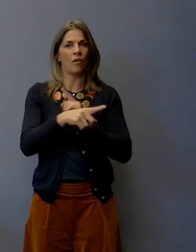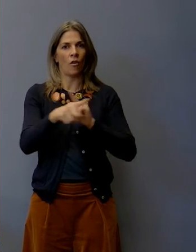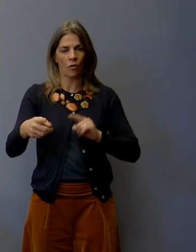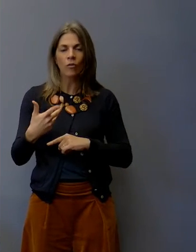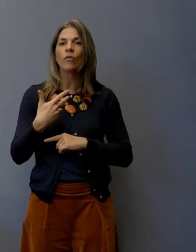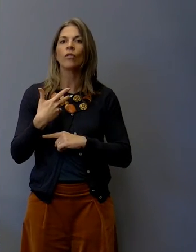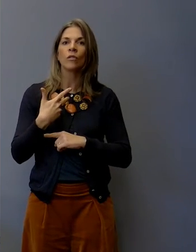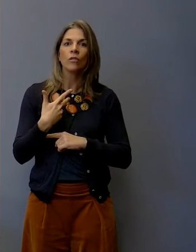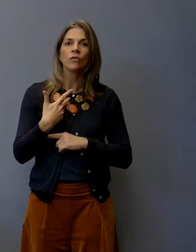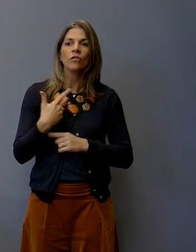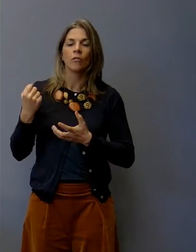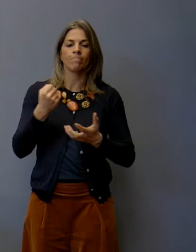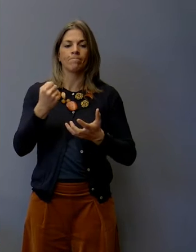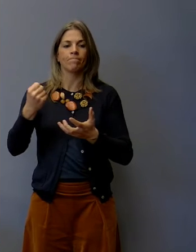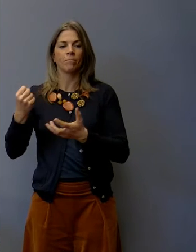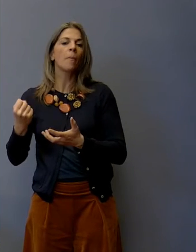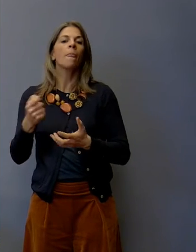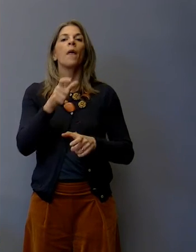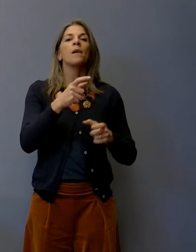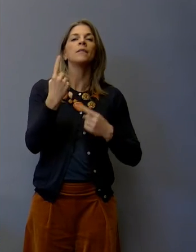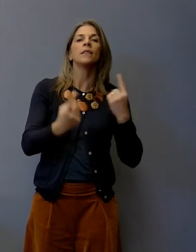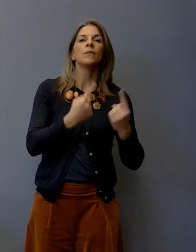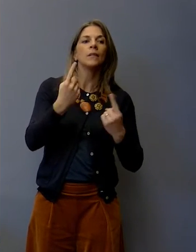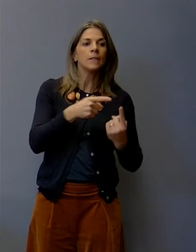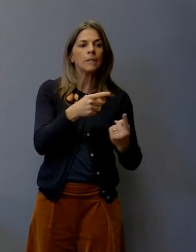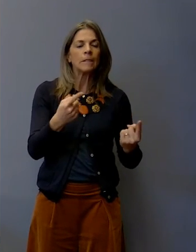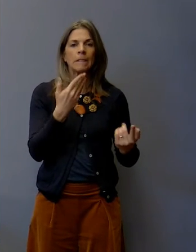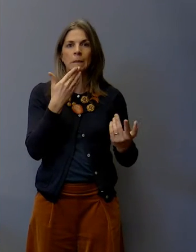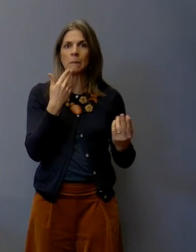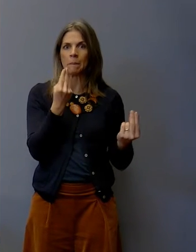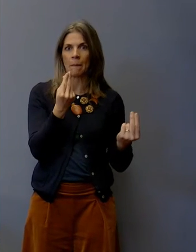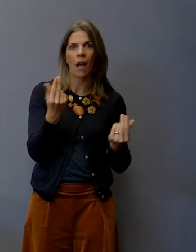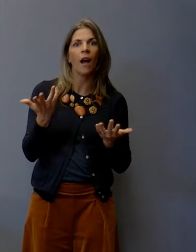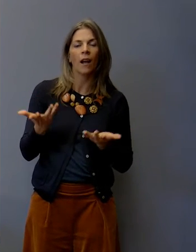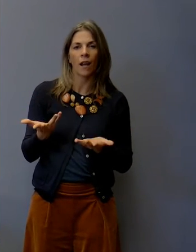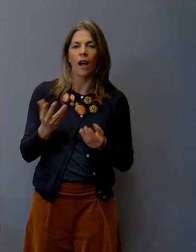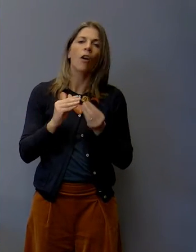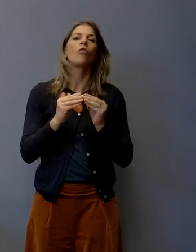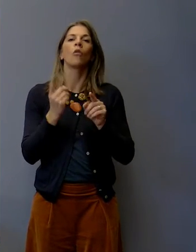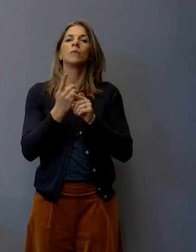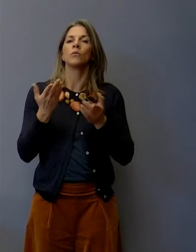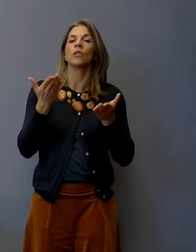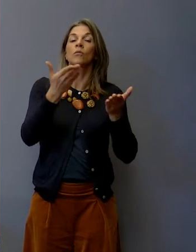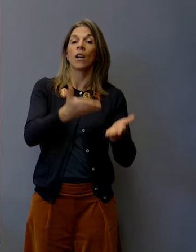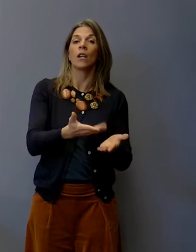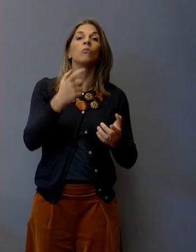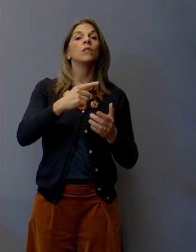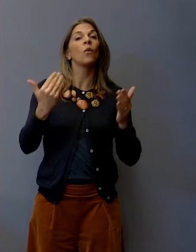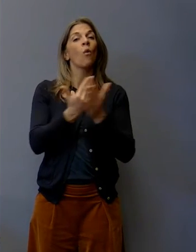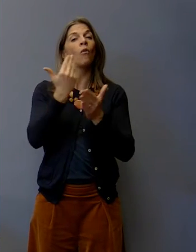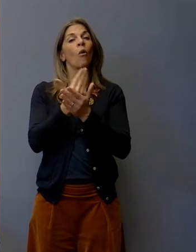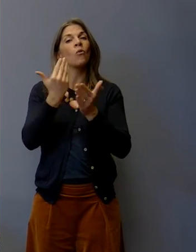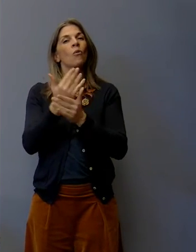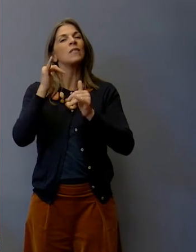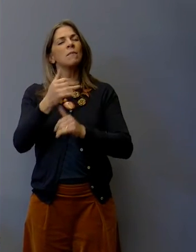e che attualmente siano in carenza di liquidità non dimenticando infine che innovazione vuole anche significare tecnologia